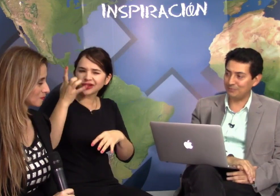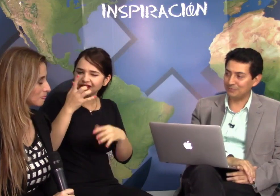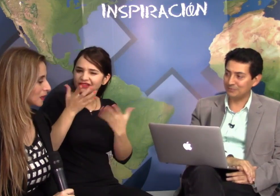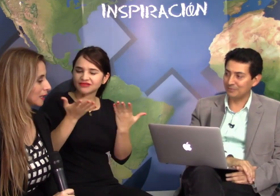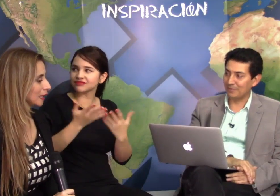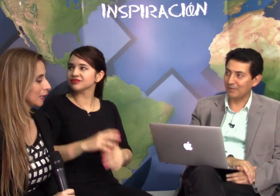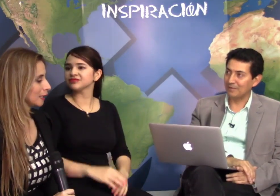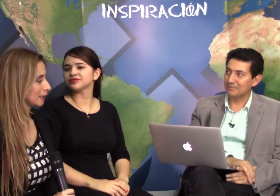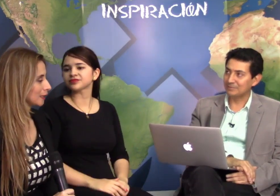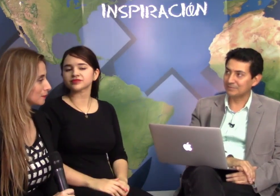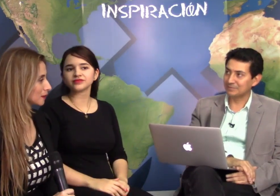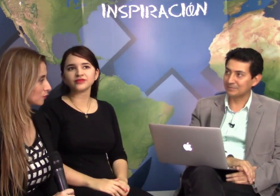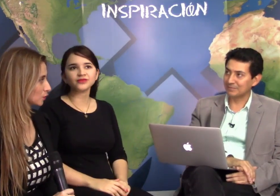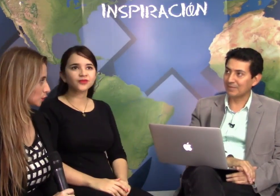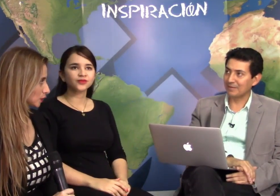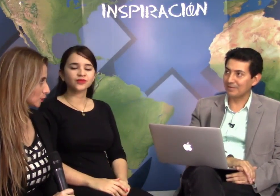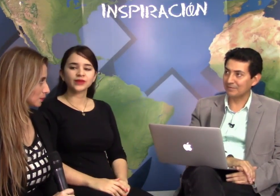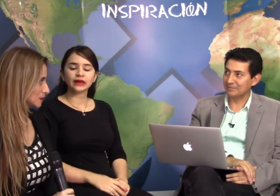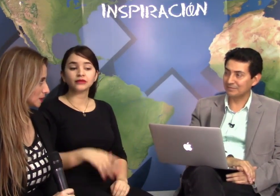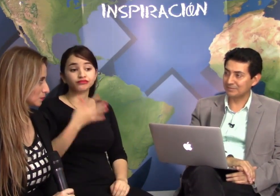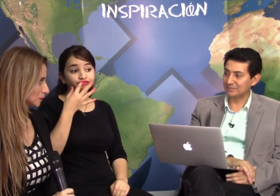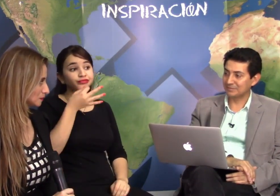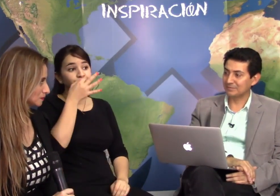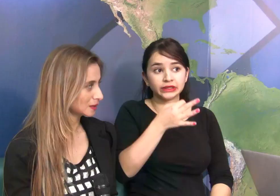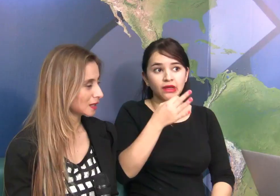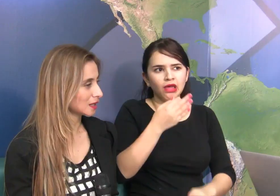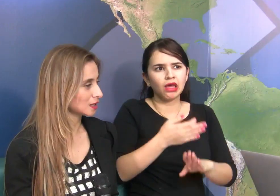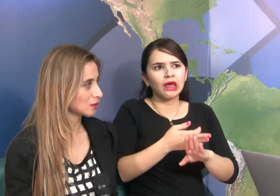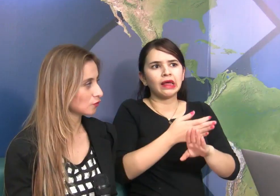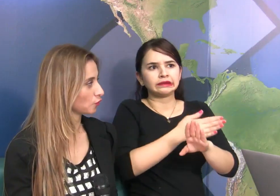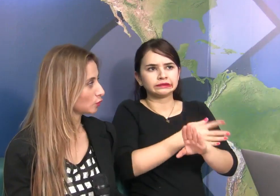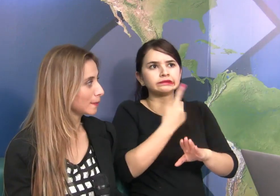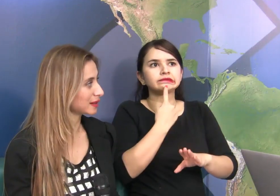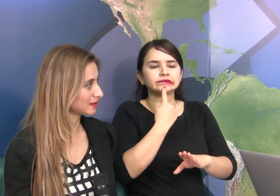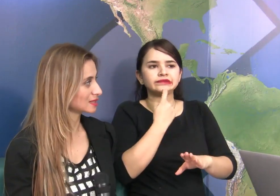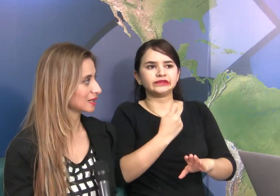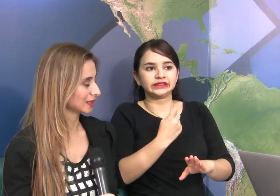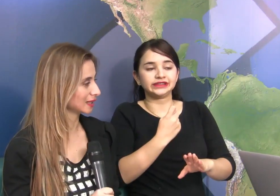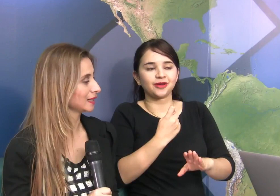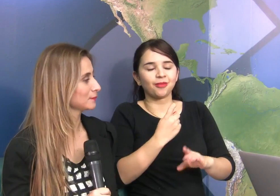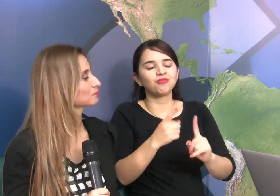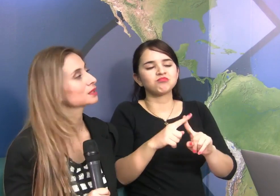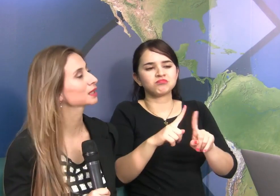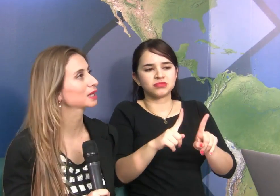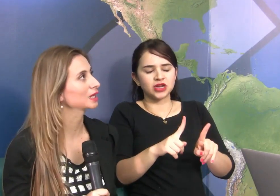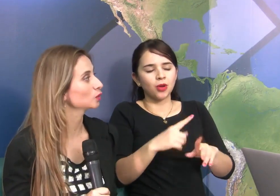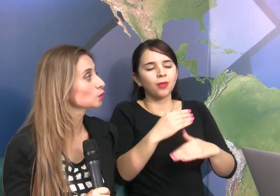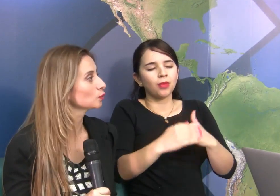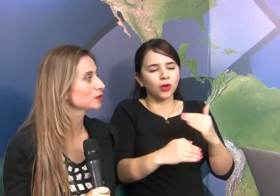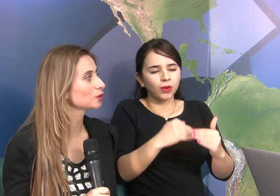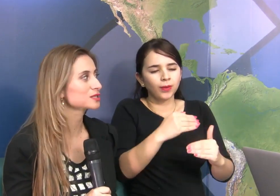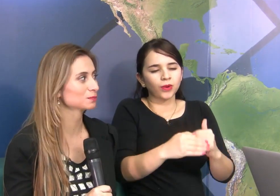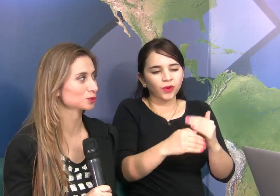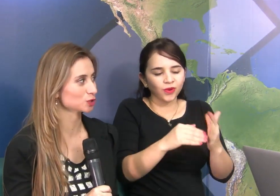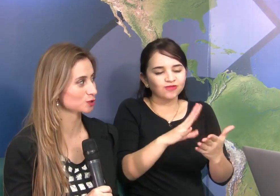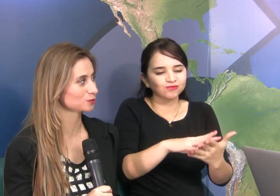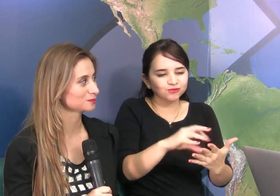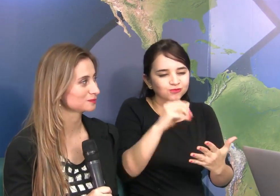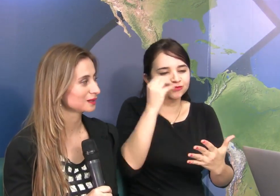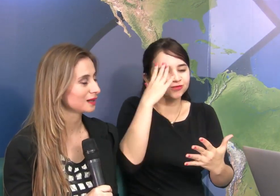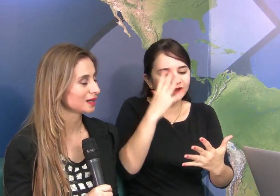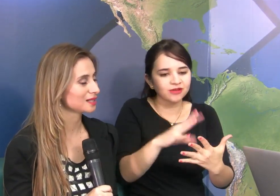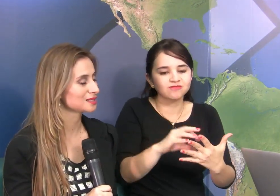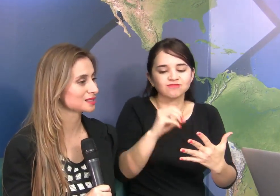emprendedor. Realmente fue un reto en principio y fue un aprendizaje que tuve en todo este